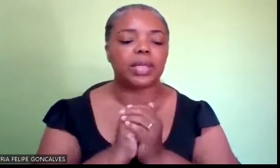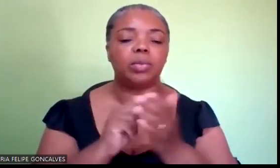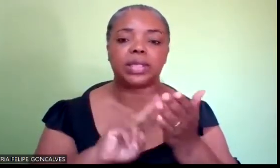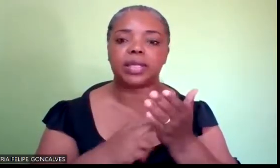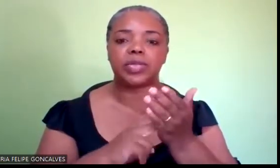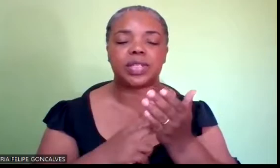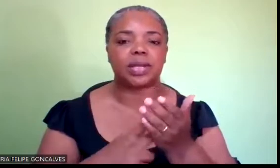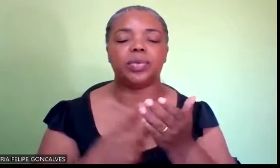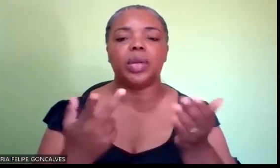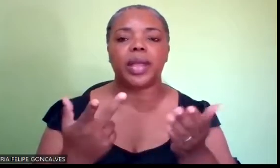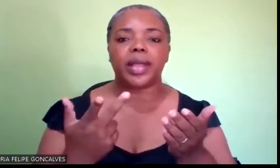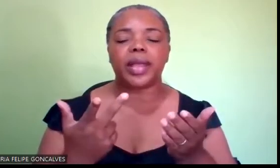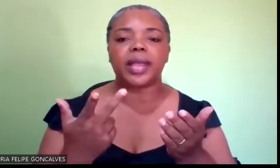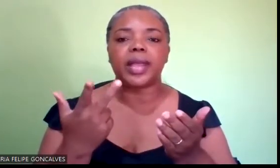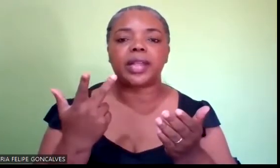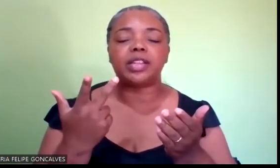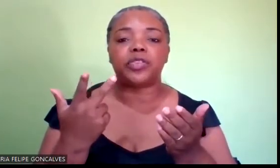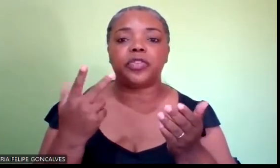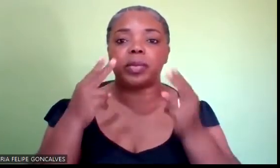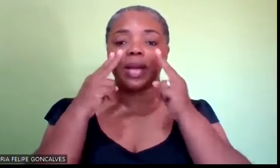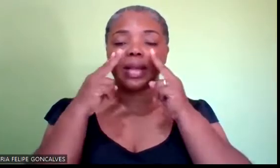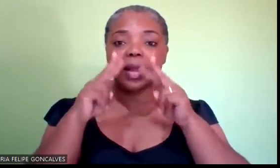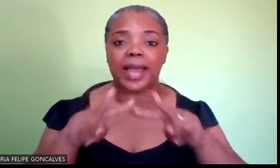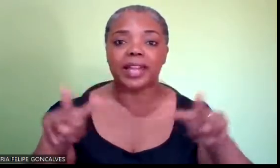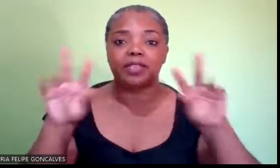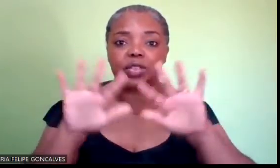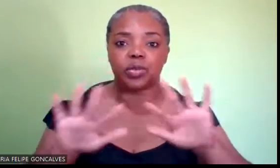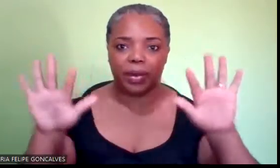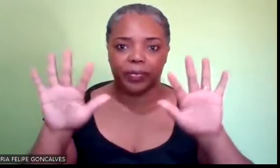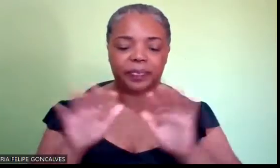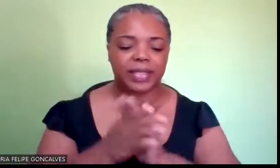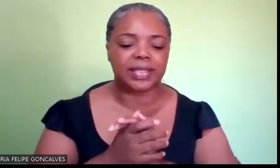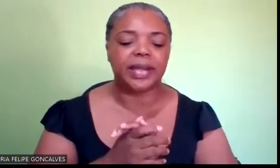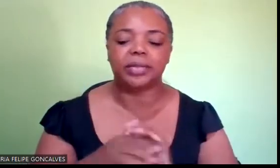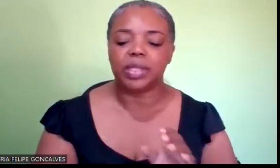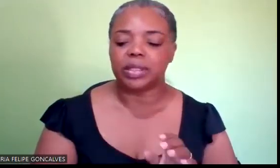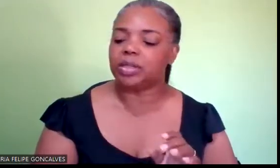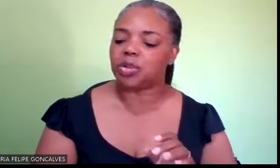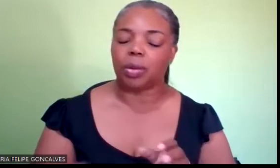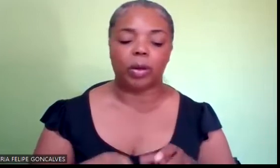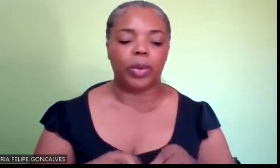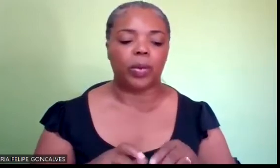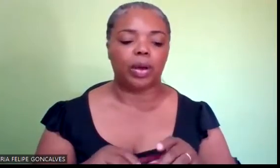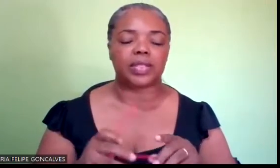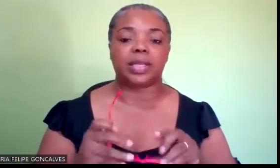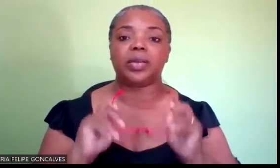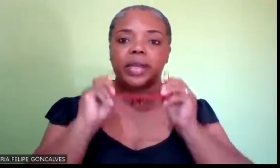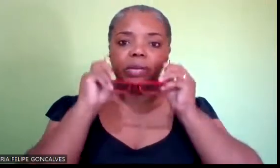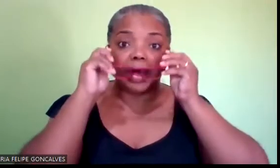uma tradução de forma clara e visual, tá certo? Então, deixa eu colocar o meu óculos aqui, eu quero